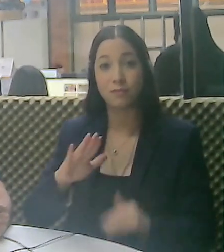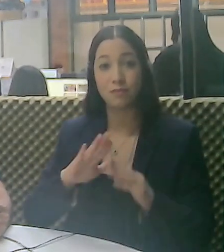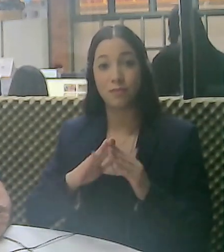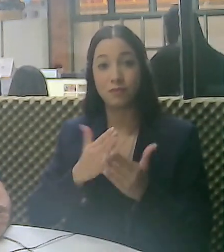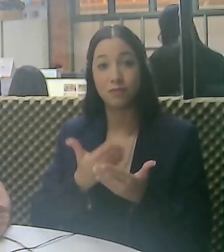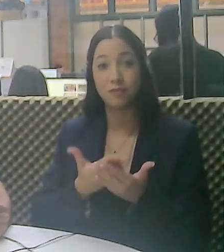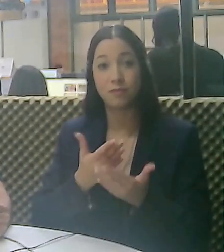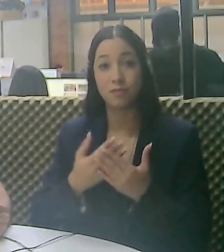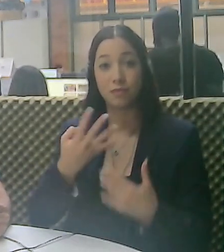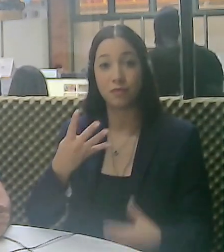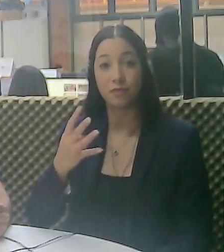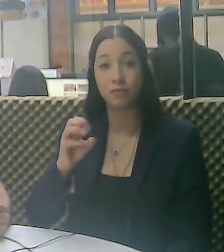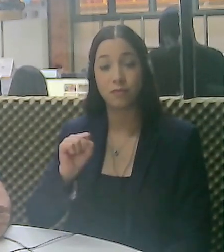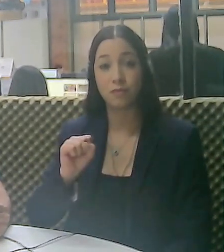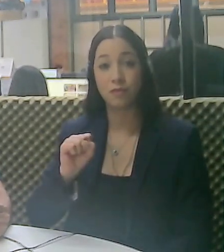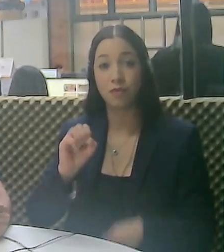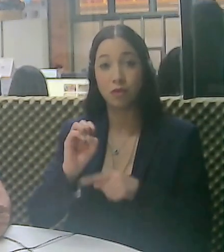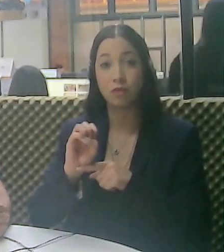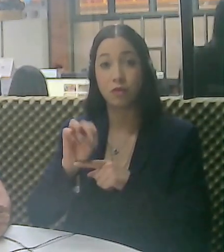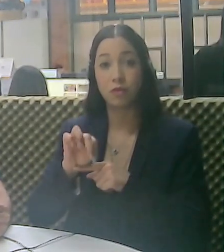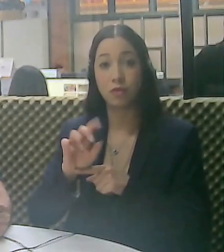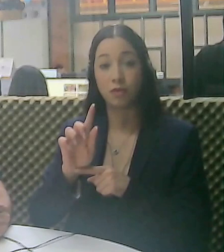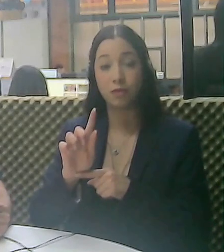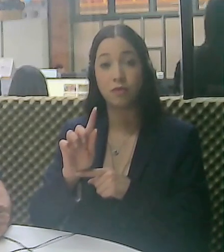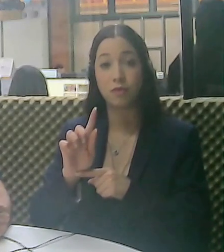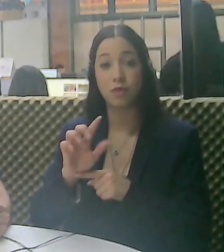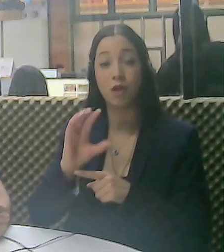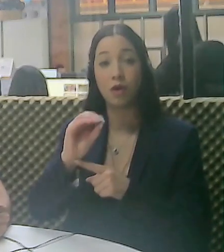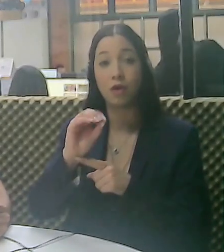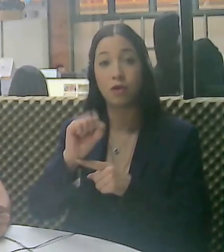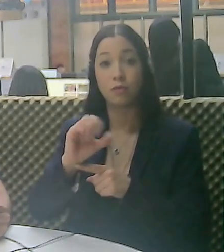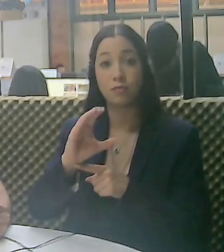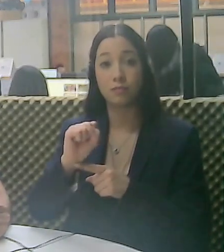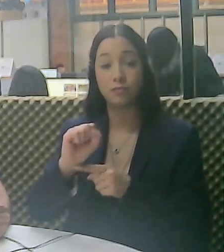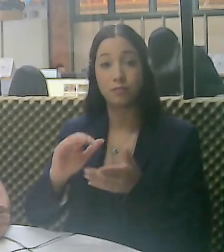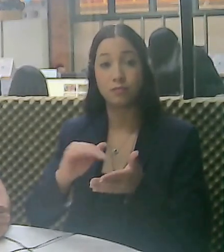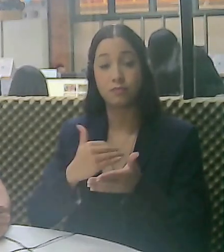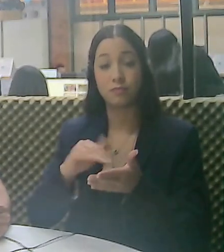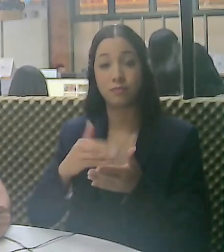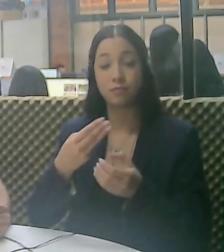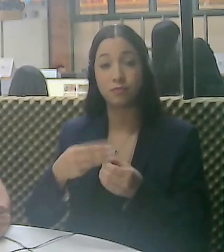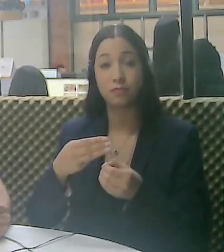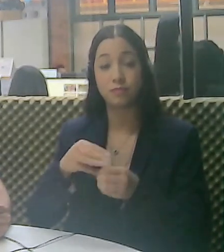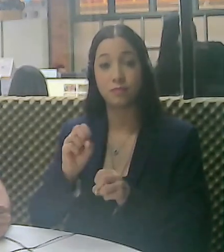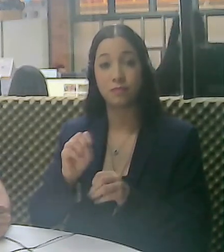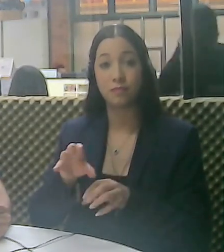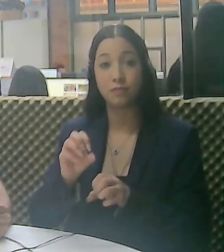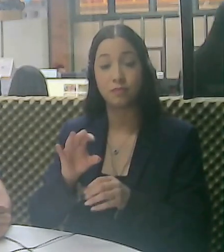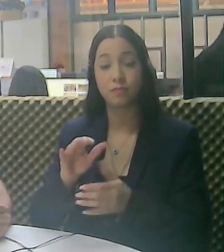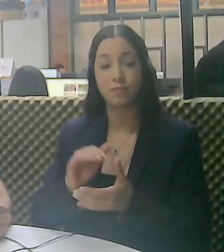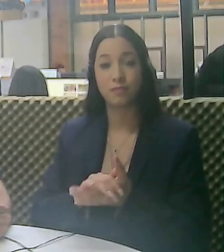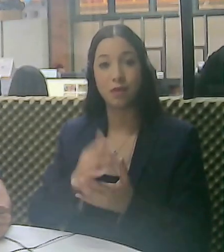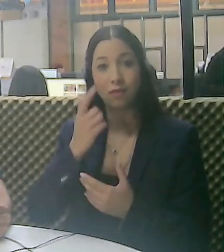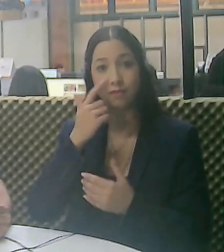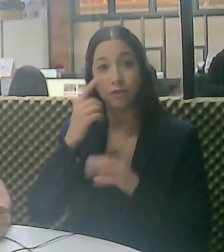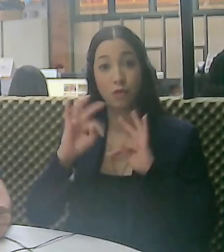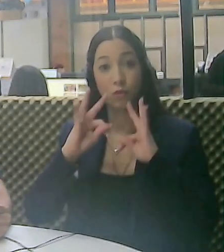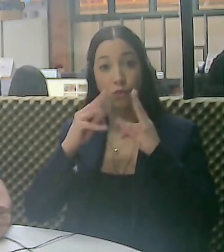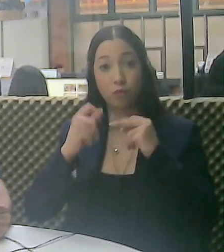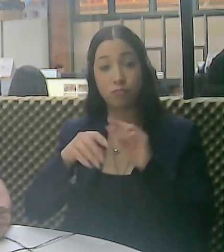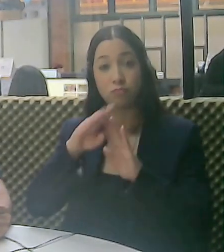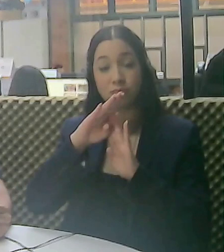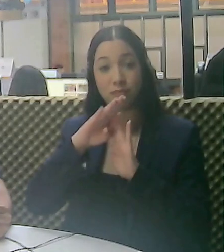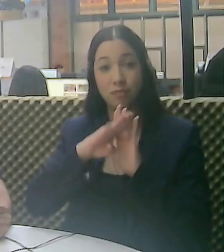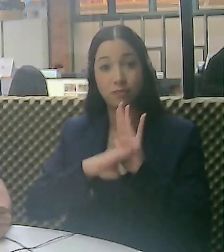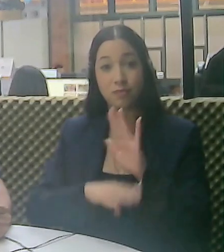e 48 organizações da sociedade civil, parceiras da Secretaria Municipal de Educação. Confira tudo o que foi